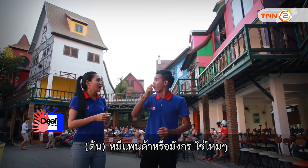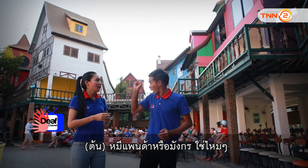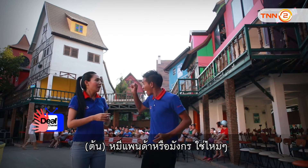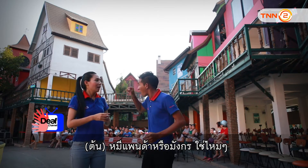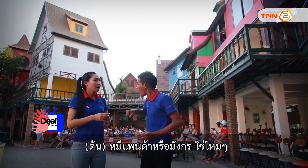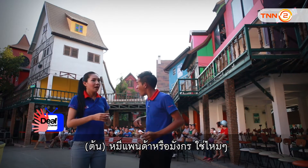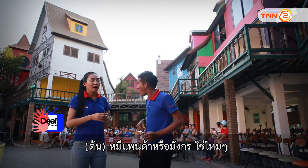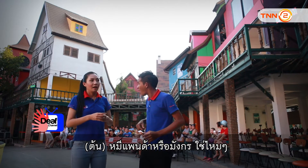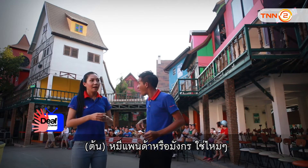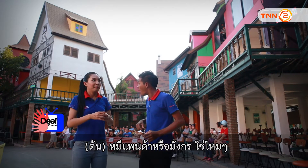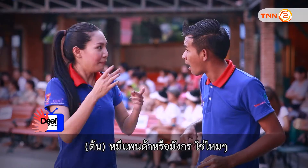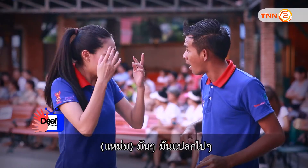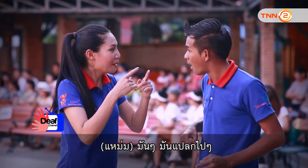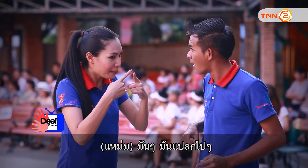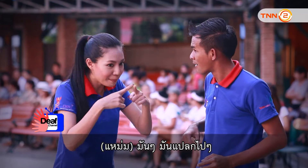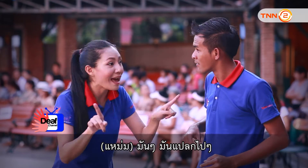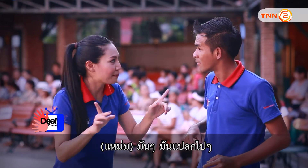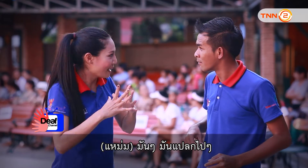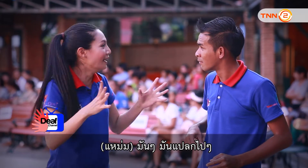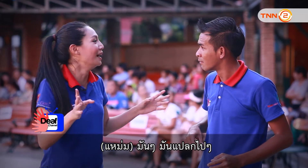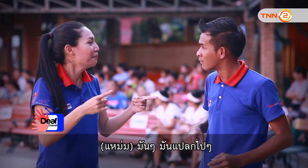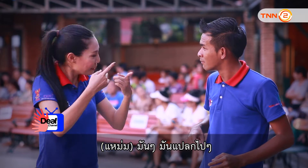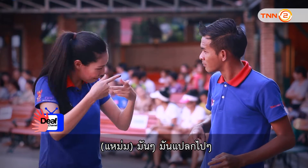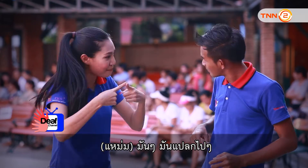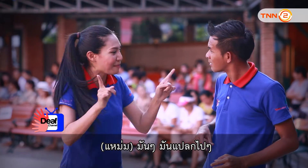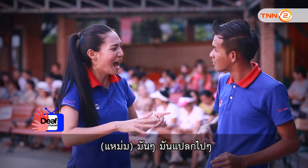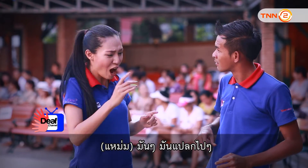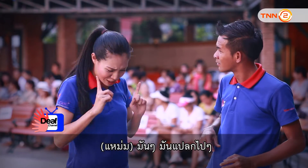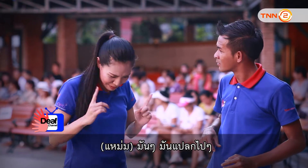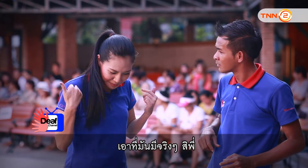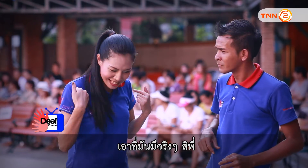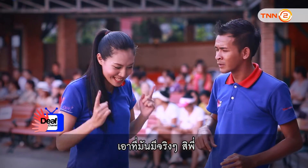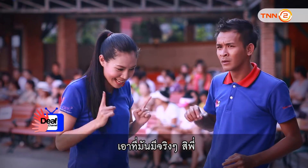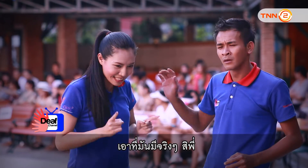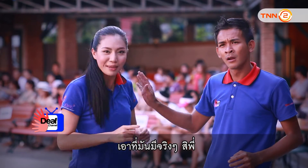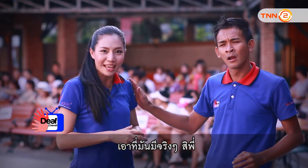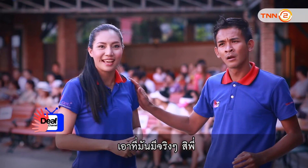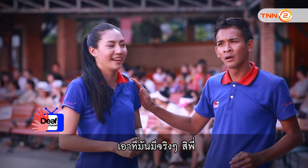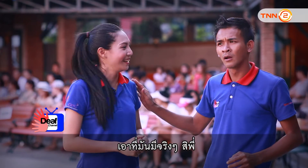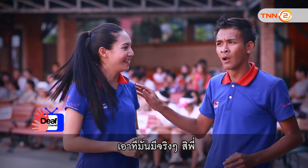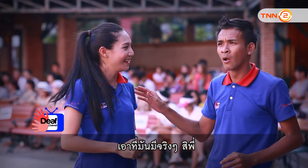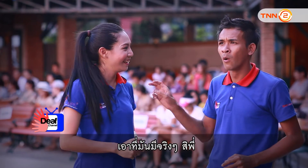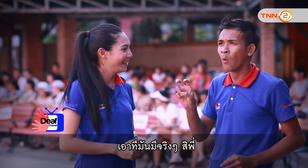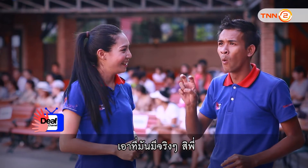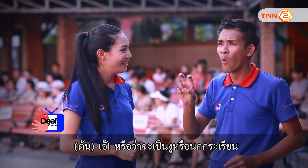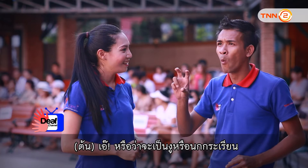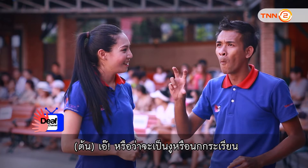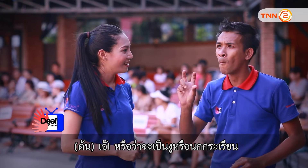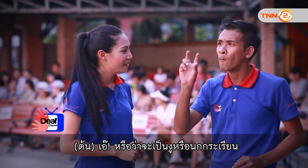ไหม มันแปลกไปมันแปลกไปเอาที่มันมีจริงๆสิพี ่เ